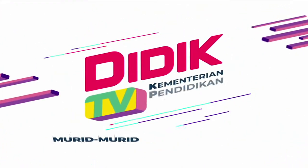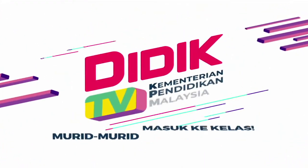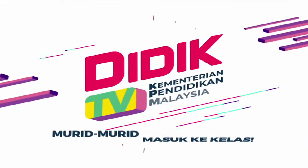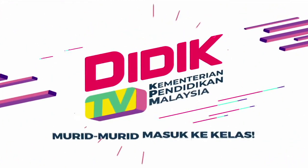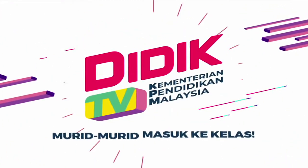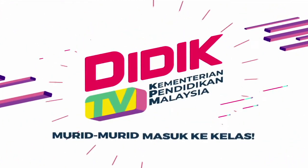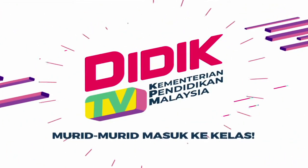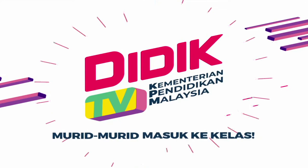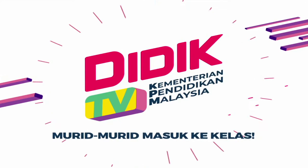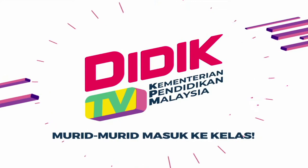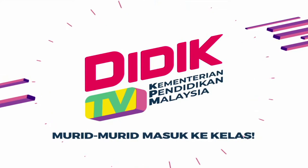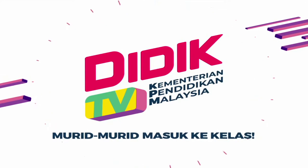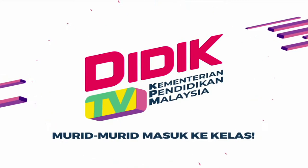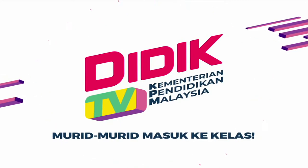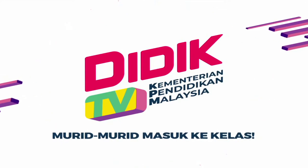Didik TV KPM.